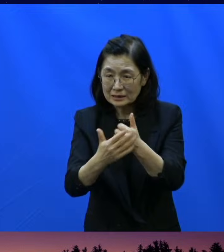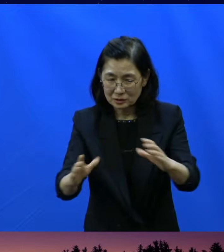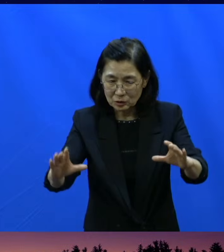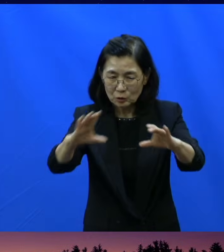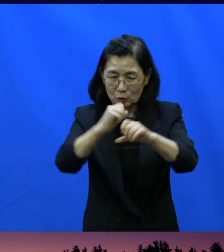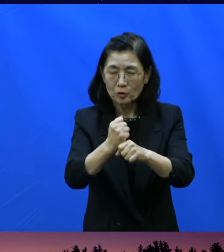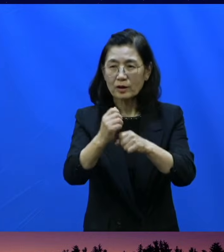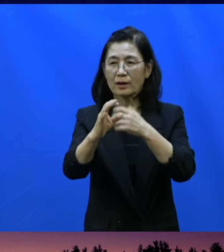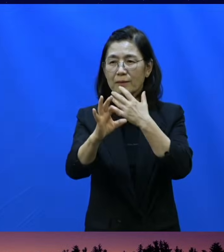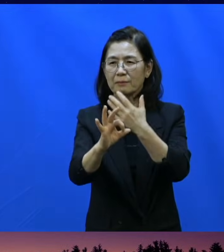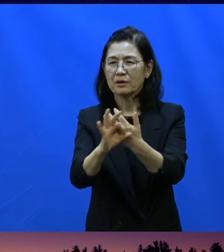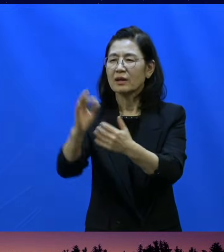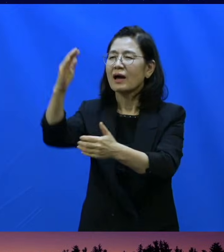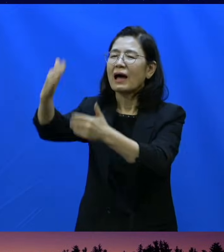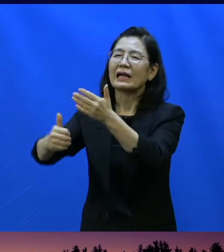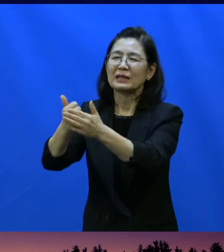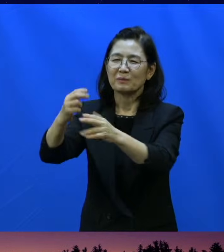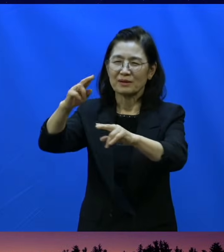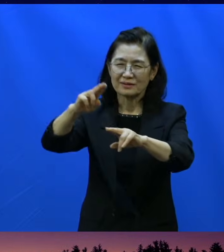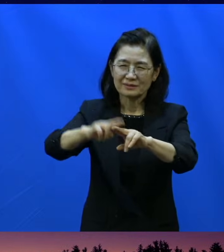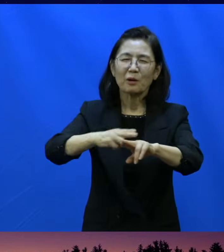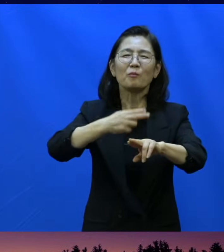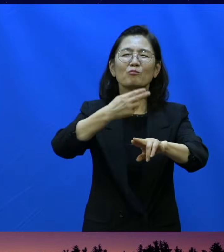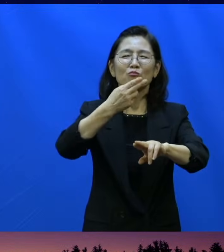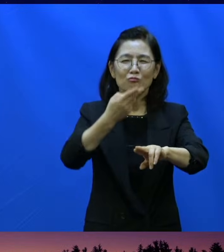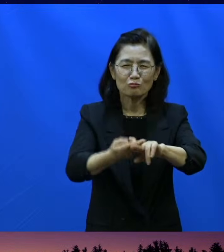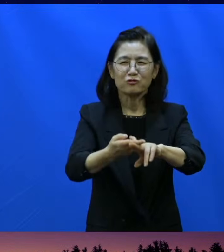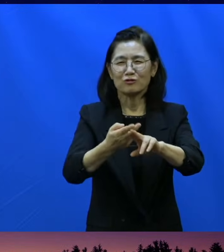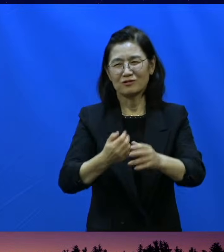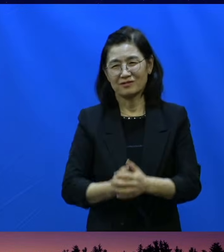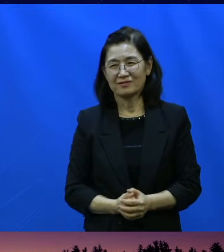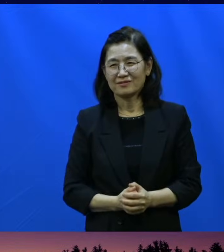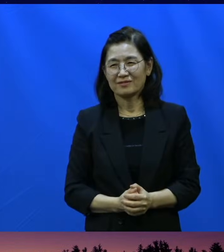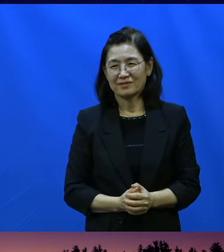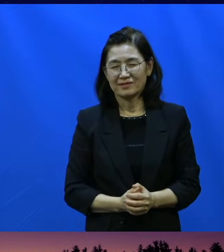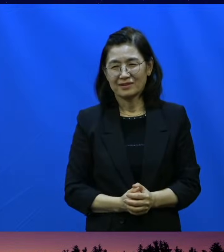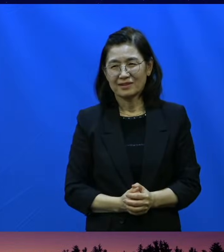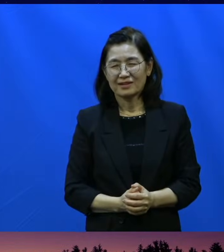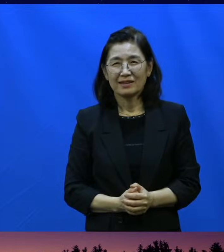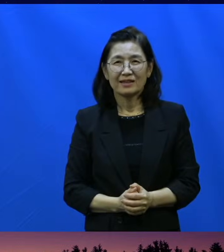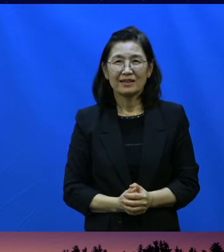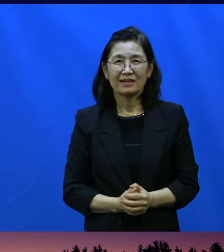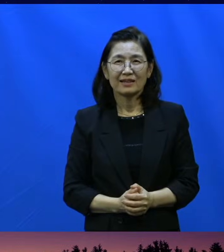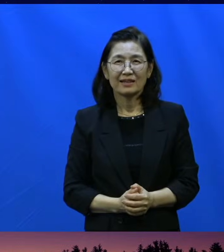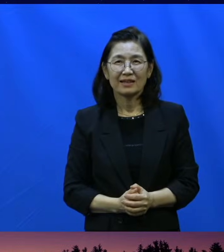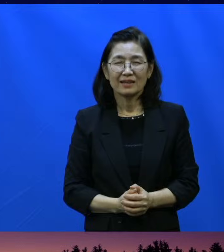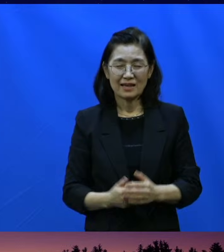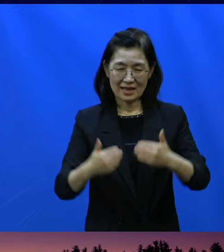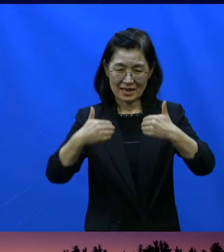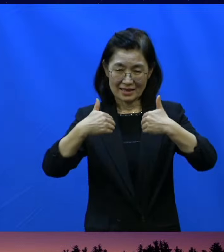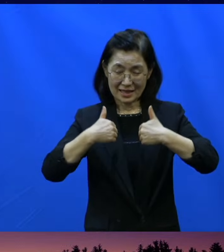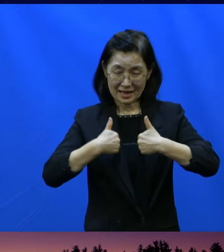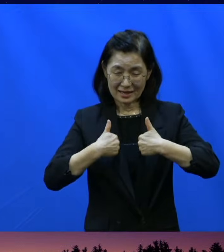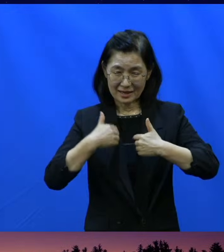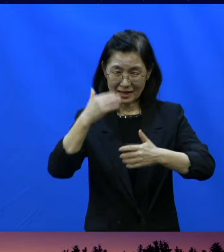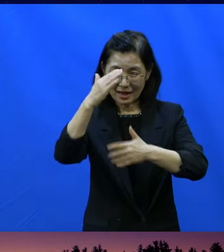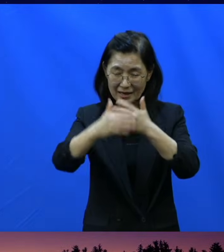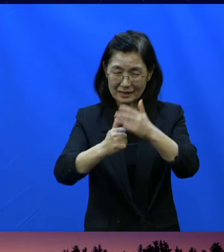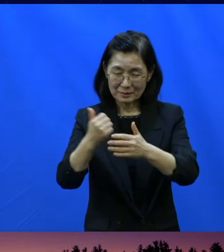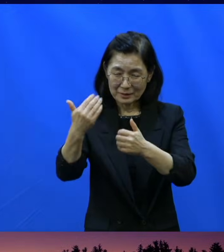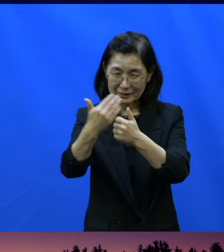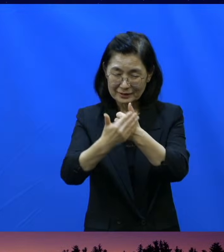뭐라고요? 선물이라는 거예요. 하나님의 선물이라는 거예요. 왜 나에게 이런 선물을 주셨느냐? 알 수가